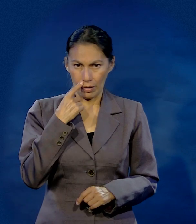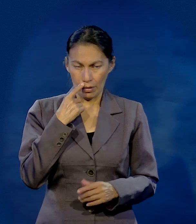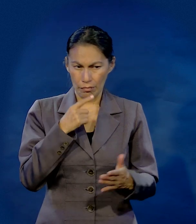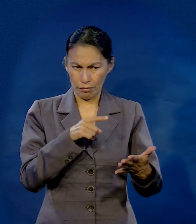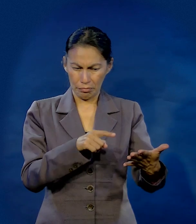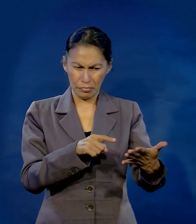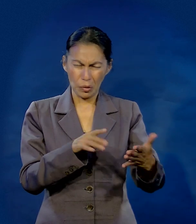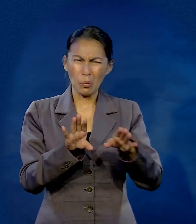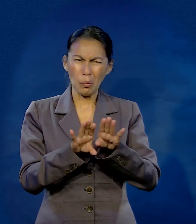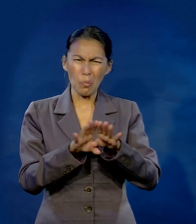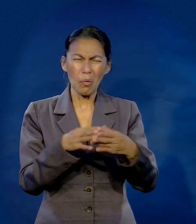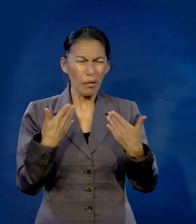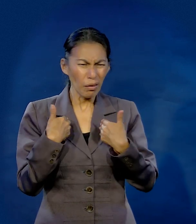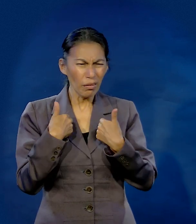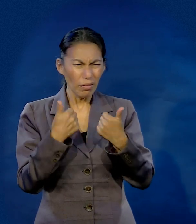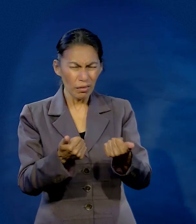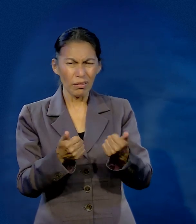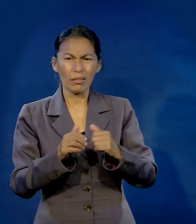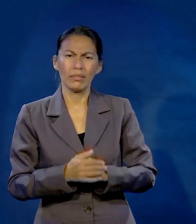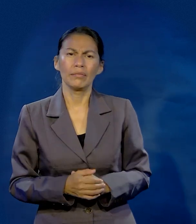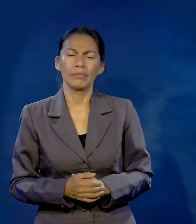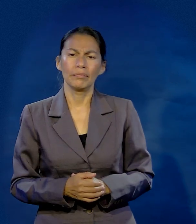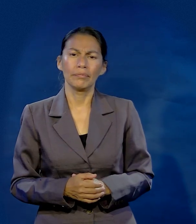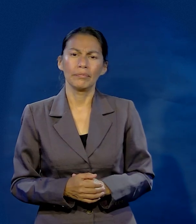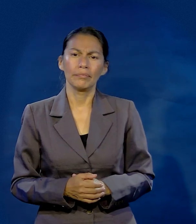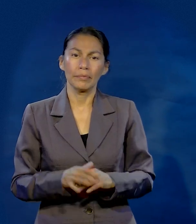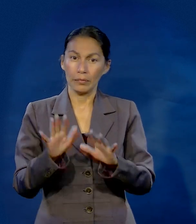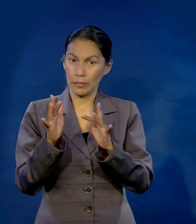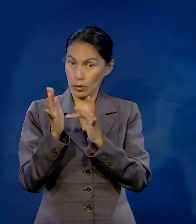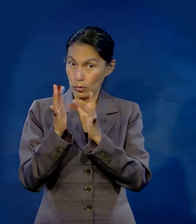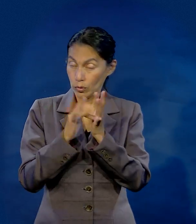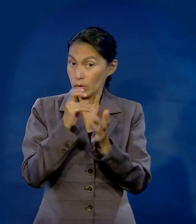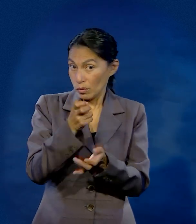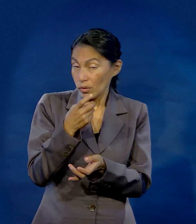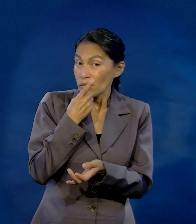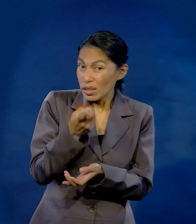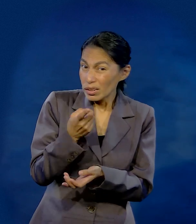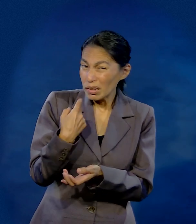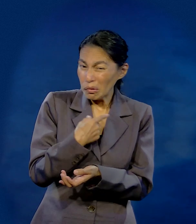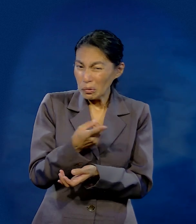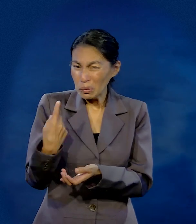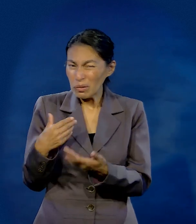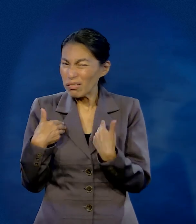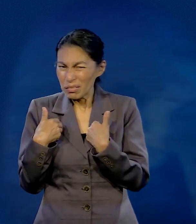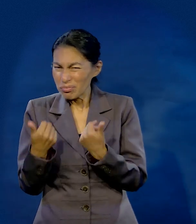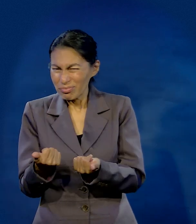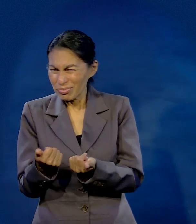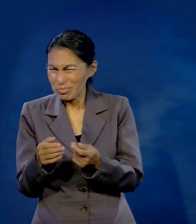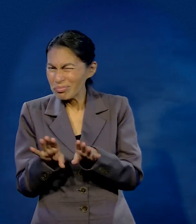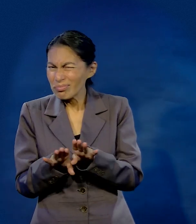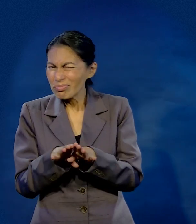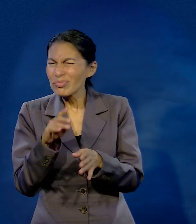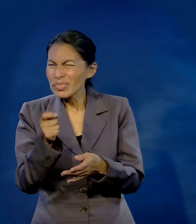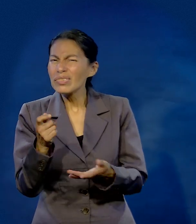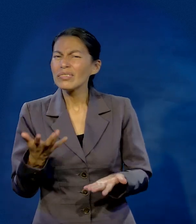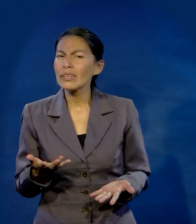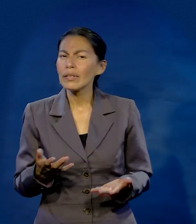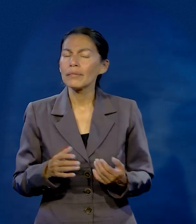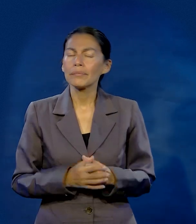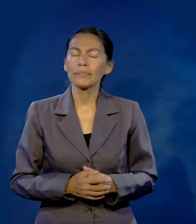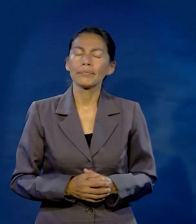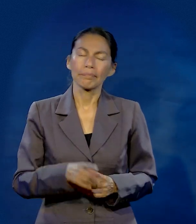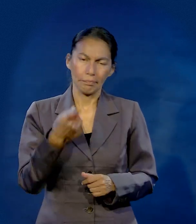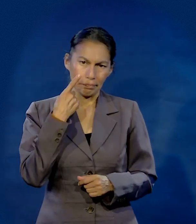Así es el que hace para sí tesoros y no es rico para quién Para con Dios Bueno muy rápidamente déjeme